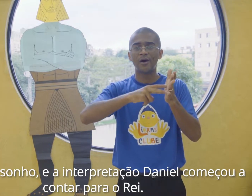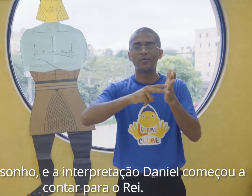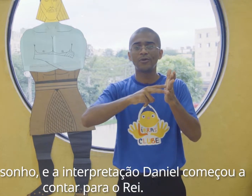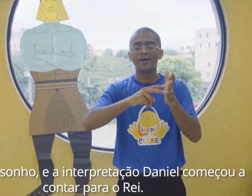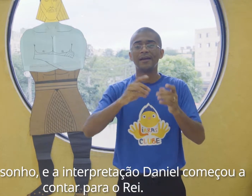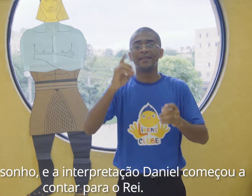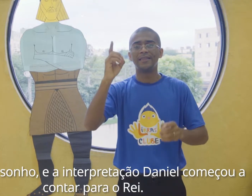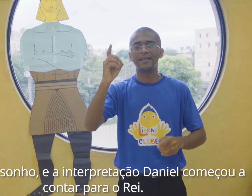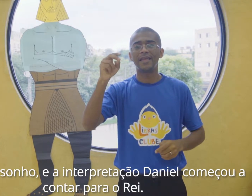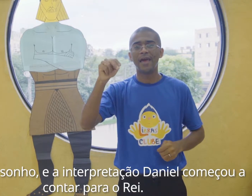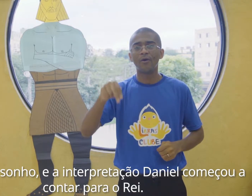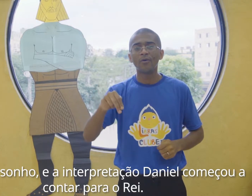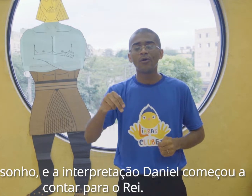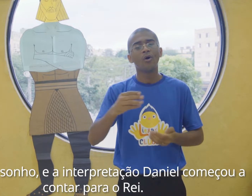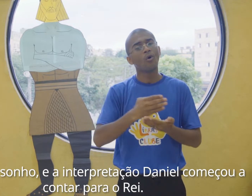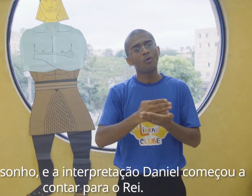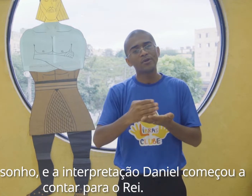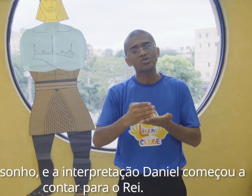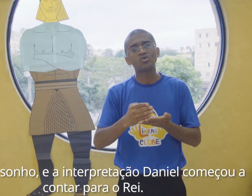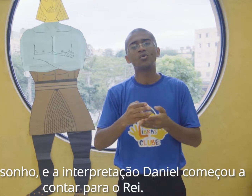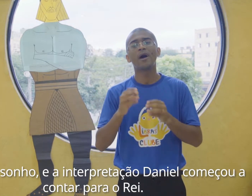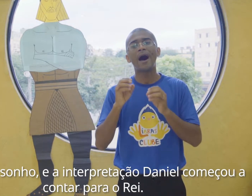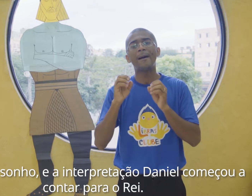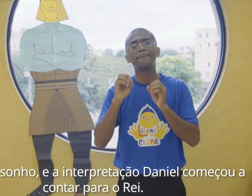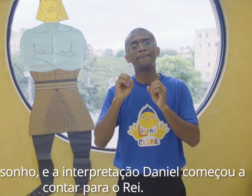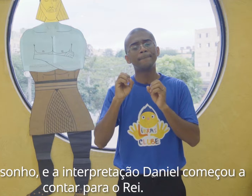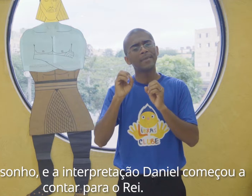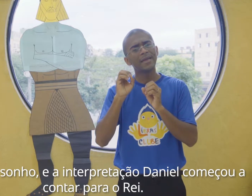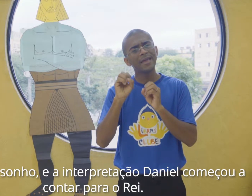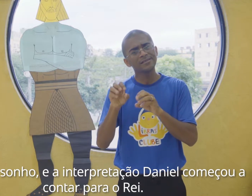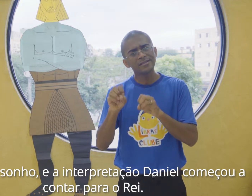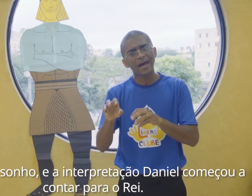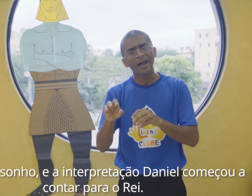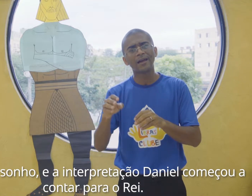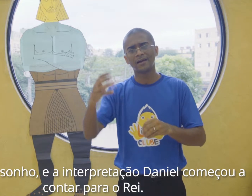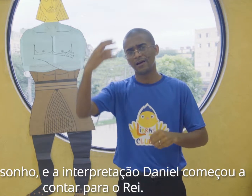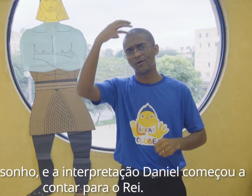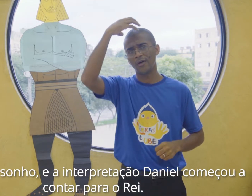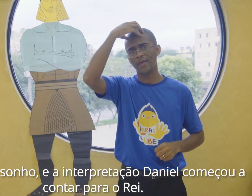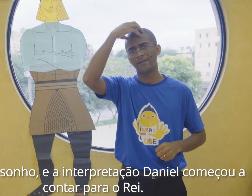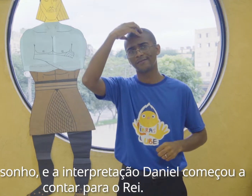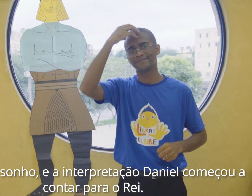interpretação, Daniel começou a ensinar ao rei.